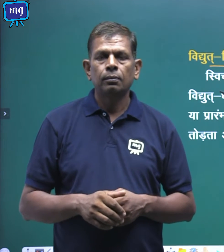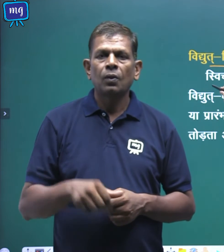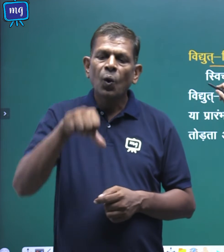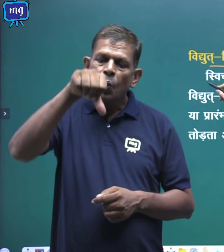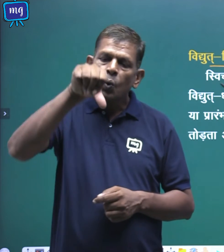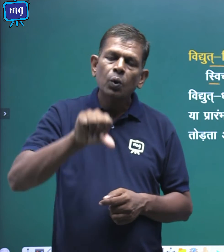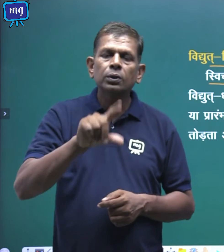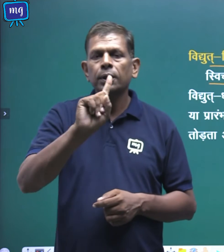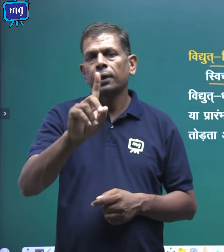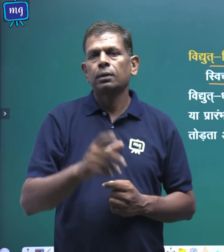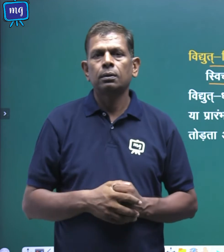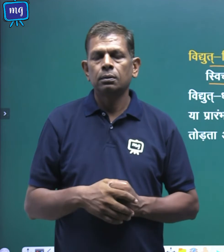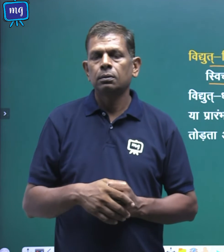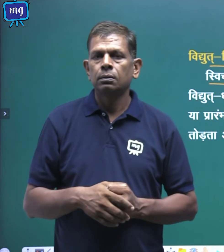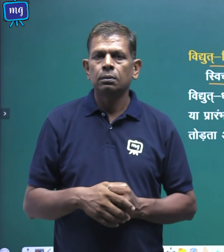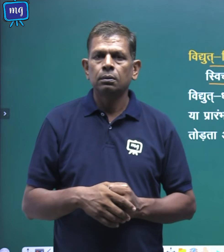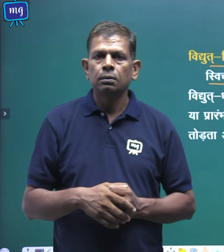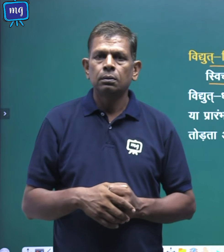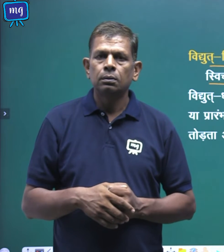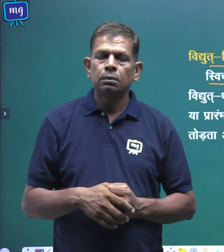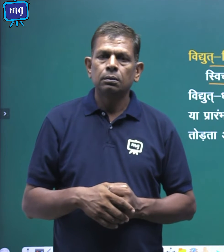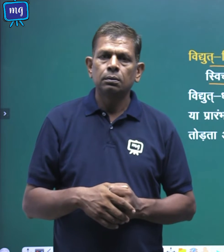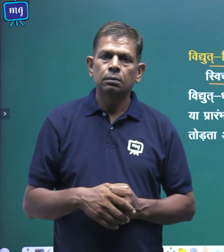स्विच एक